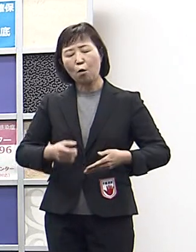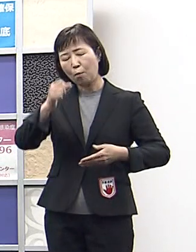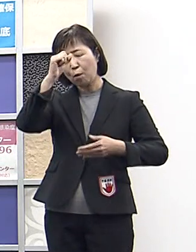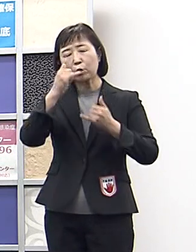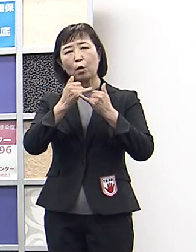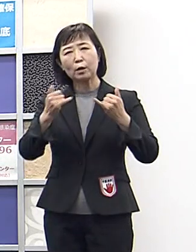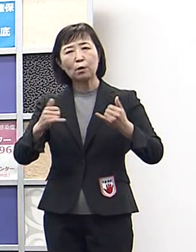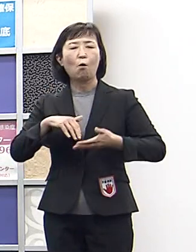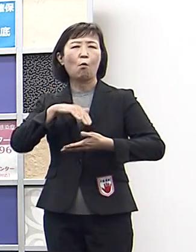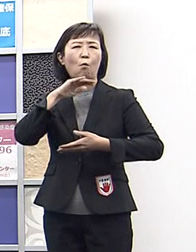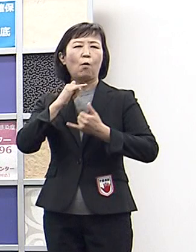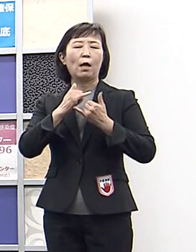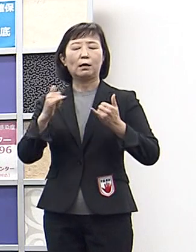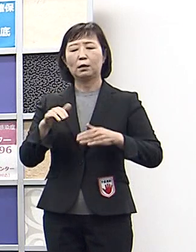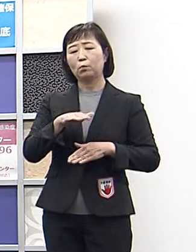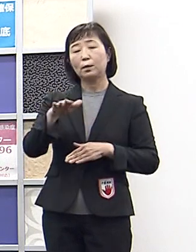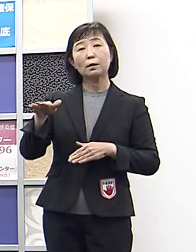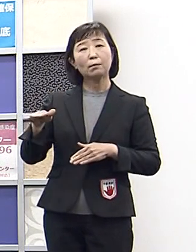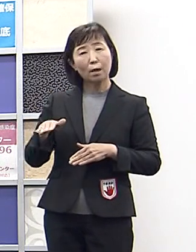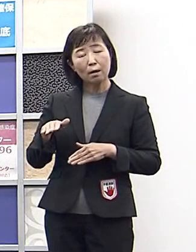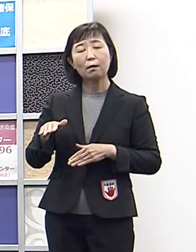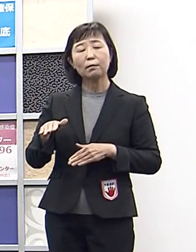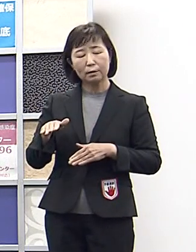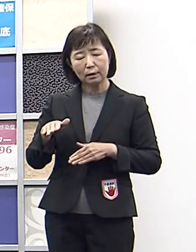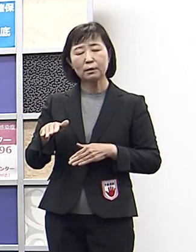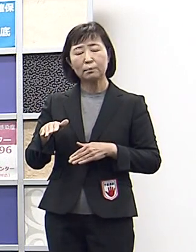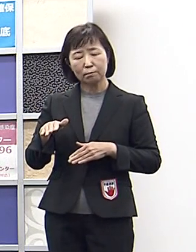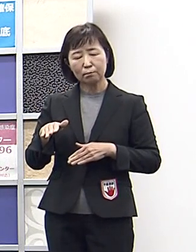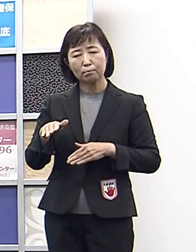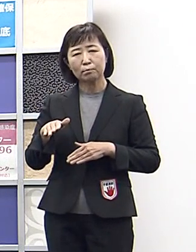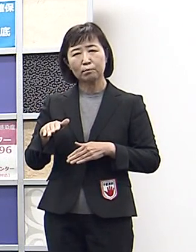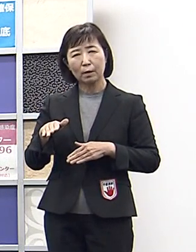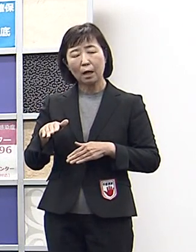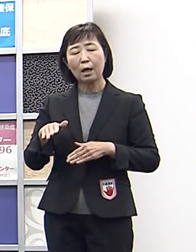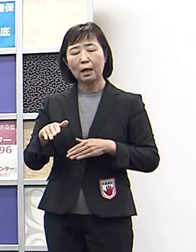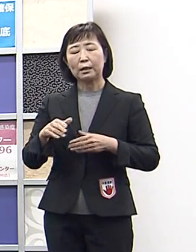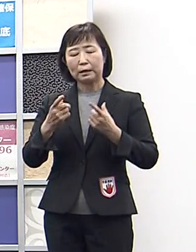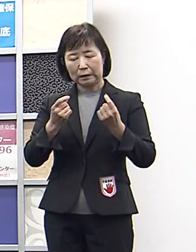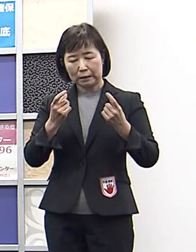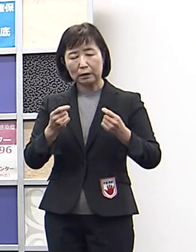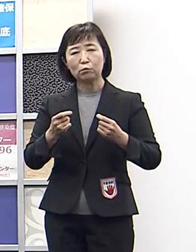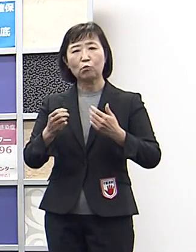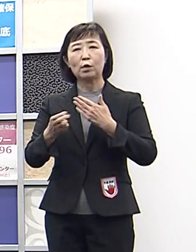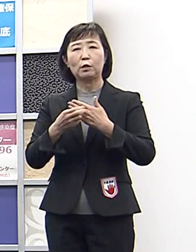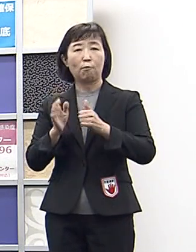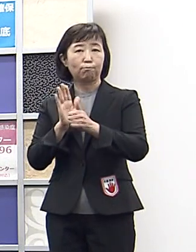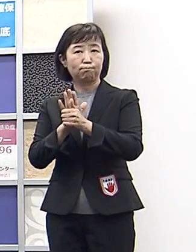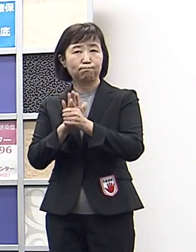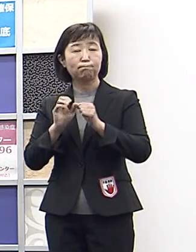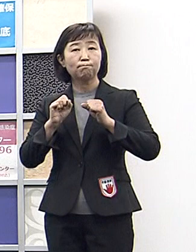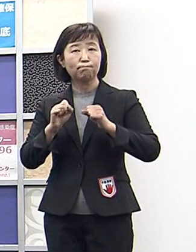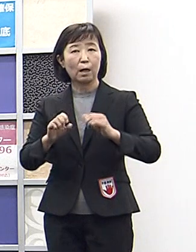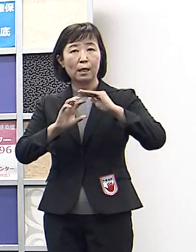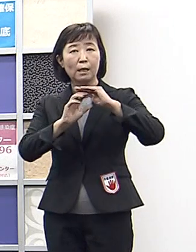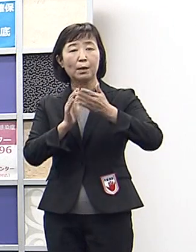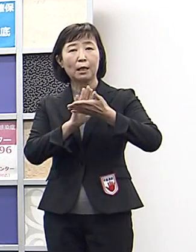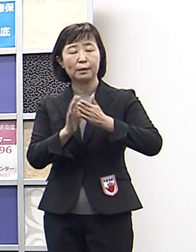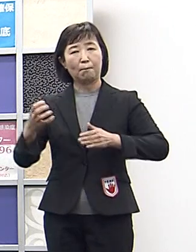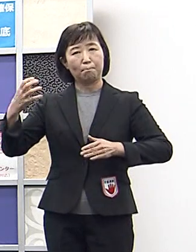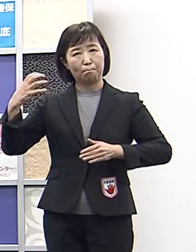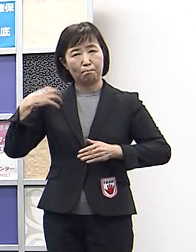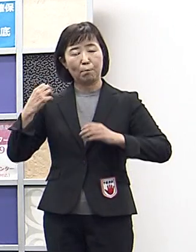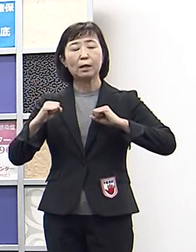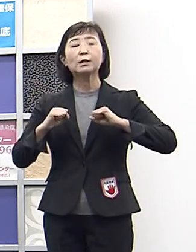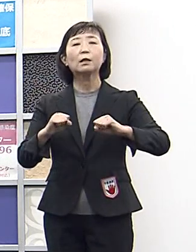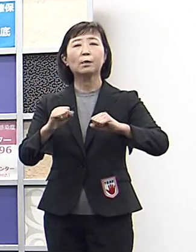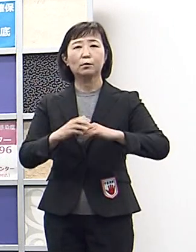高齢者の皆様などに重点的に医療資源が行き渡るよう県として引き続きしっかりと関与をし